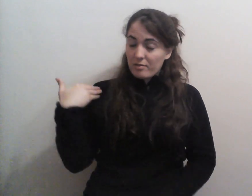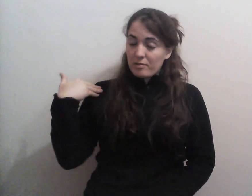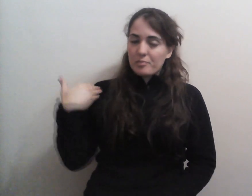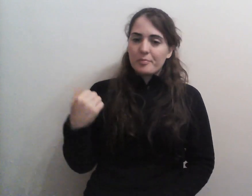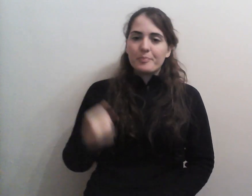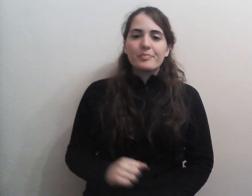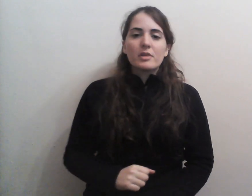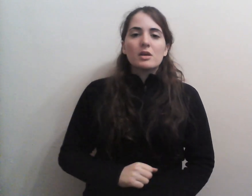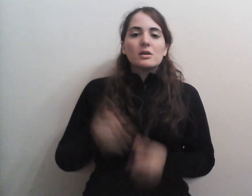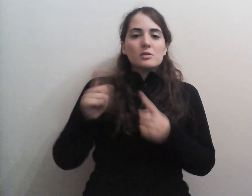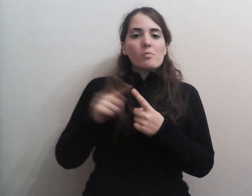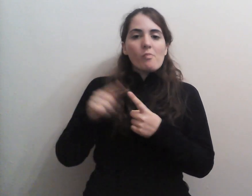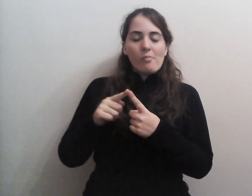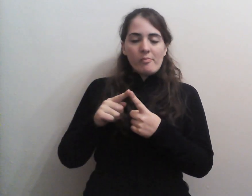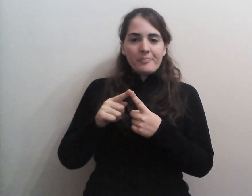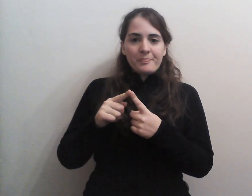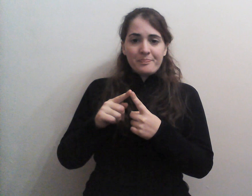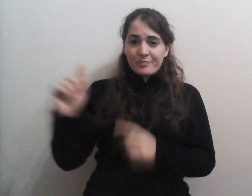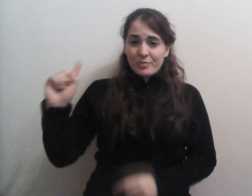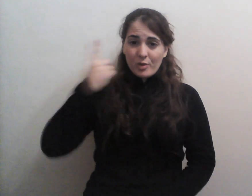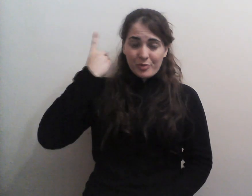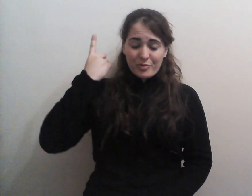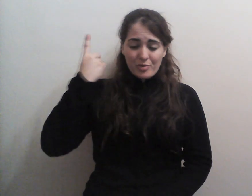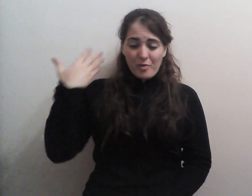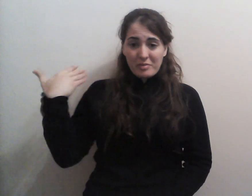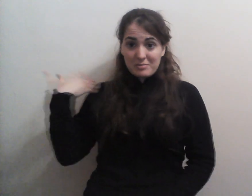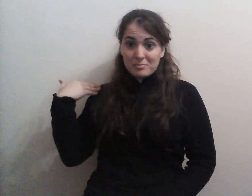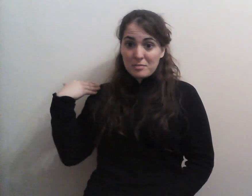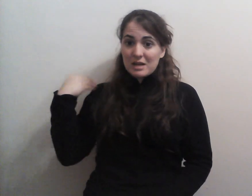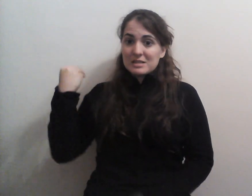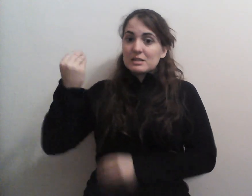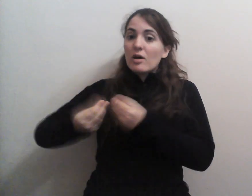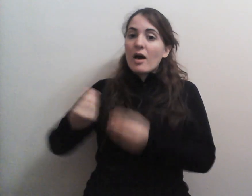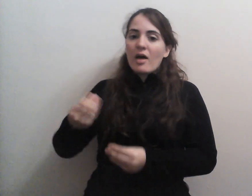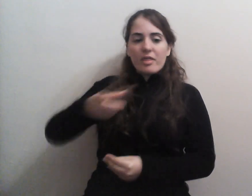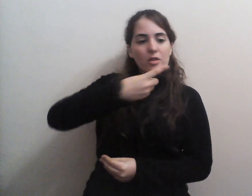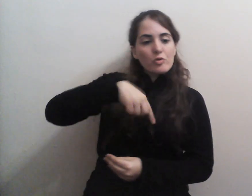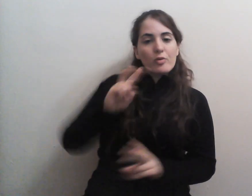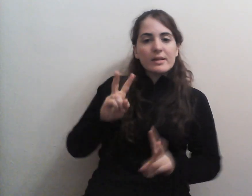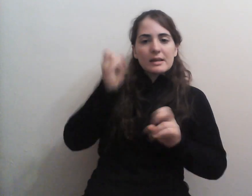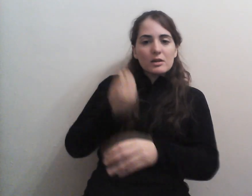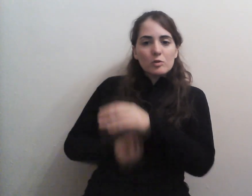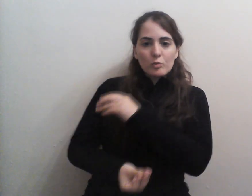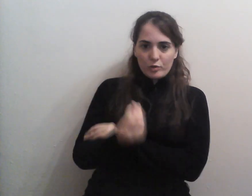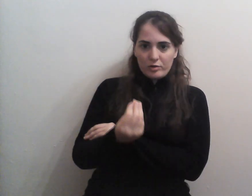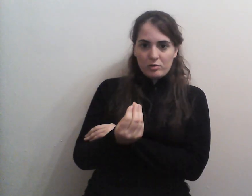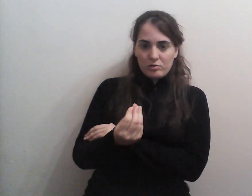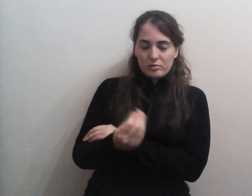hace nacer de nuevo. Y segundo dice que Dios resucitó a Jesucristo de entre los muertos. Repito el versículo 3,